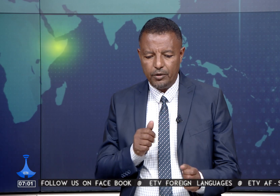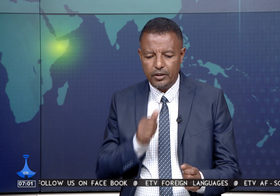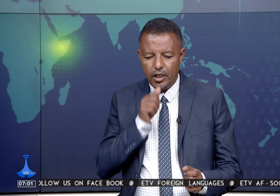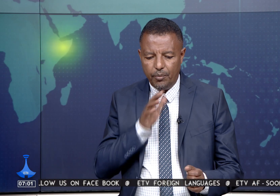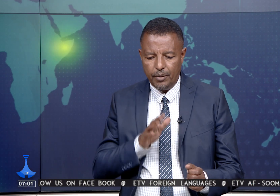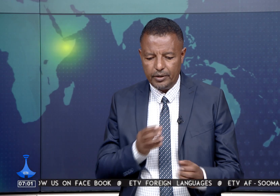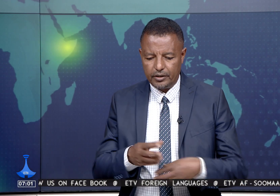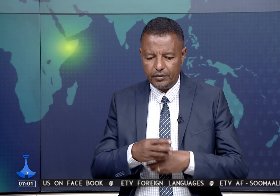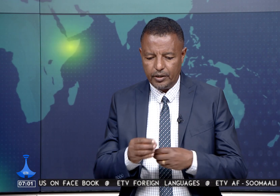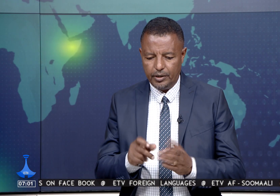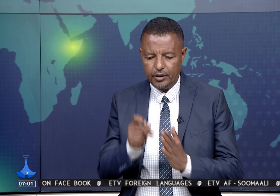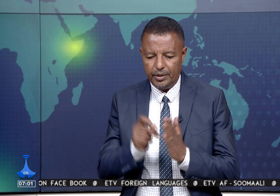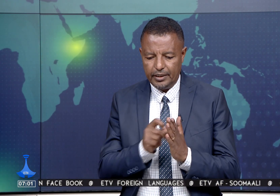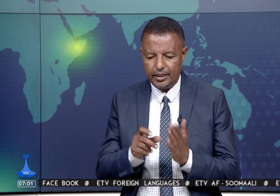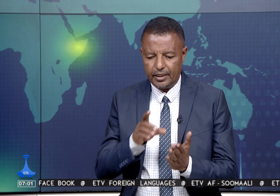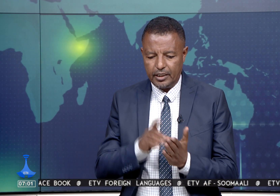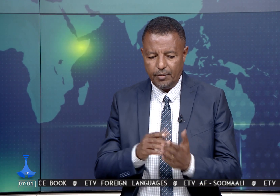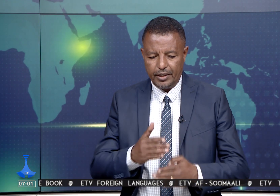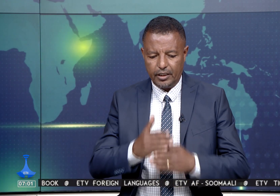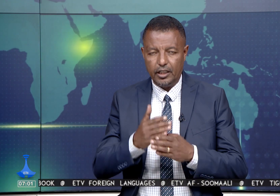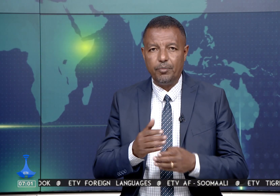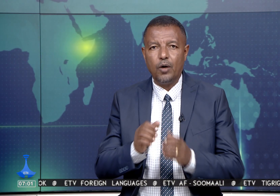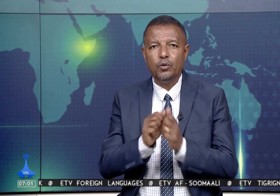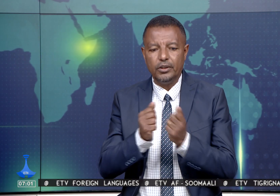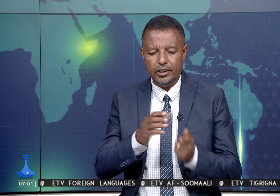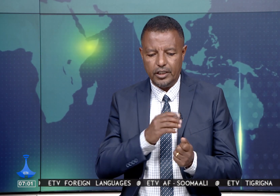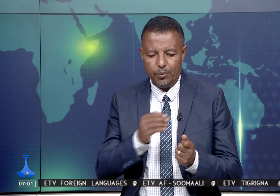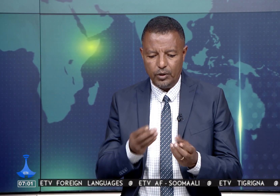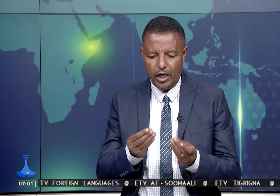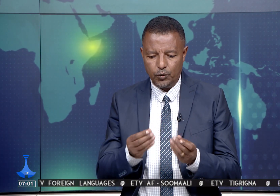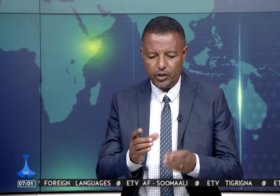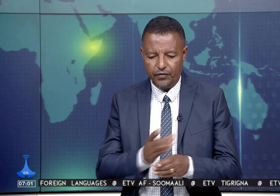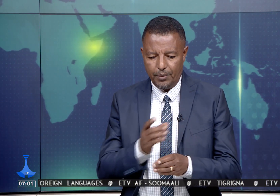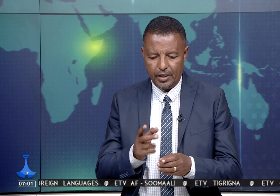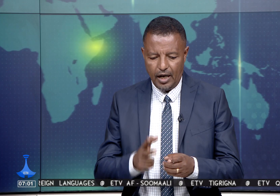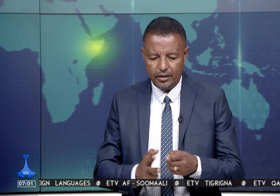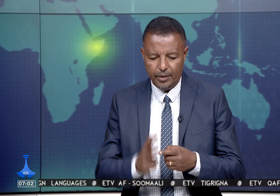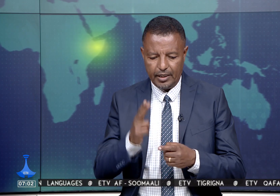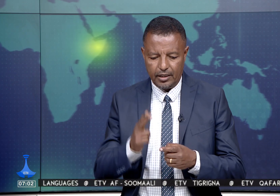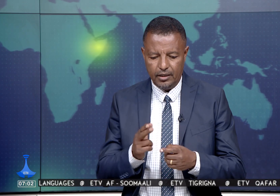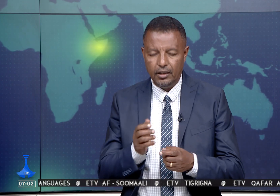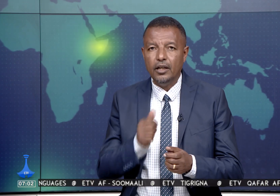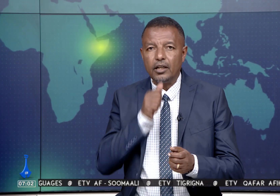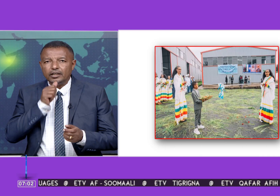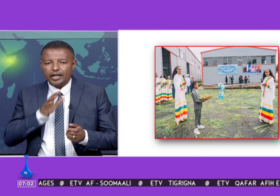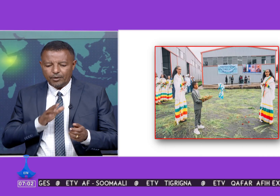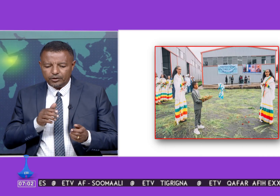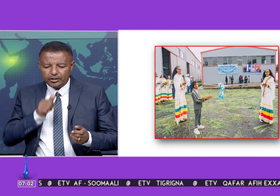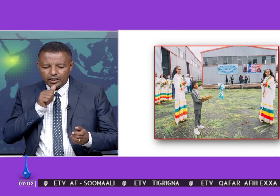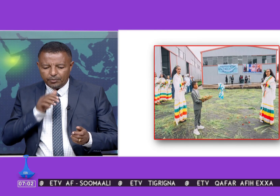በቀዳማዊት እመቤት ጽሕፈት ቤት በደሴ ከተማ የተገነባው የዳቦና ዱቄት ፋብሪካ ተመረቀ። ቀዳማዊት